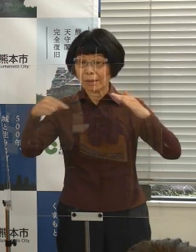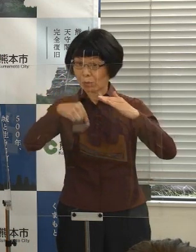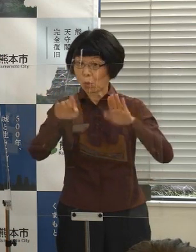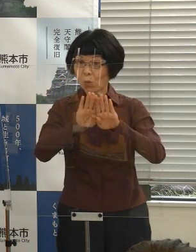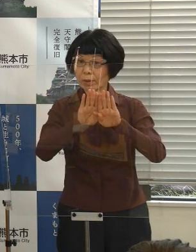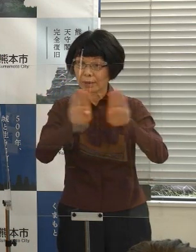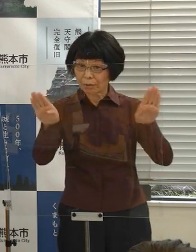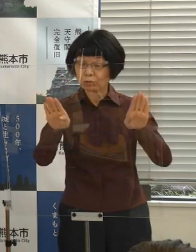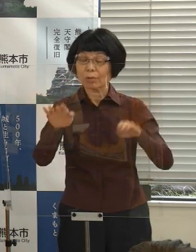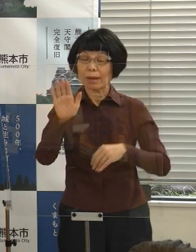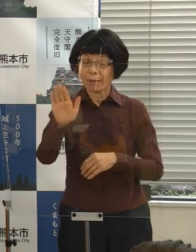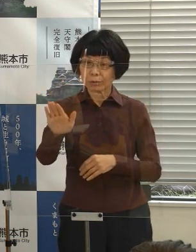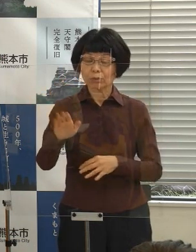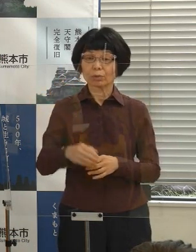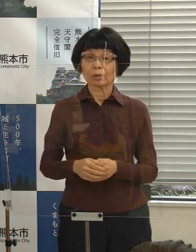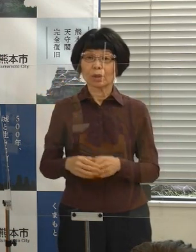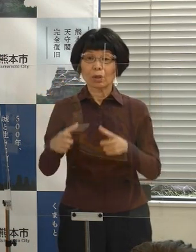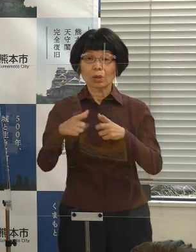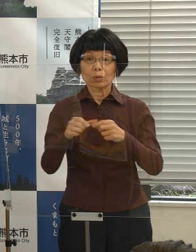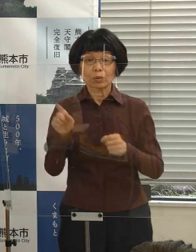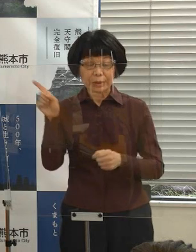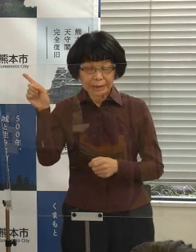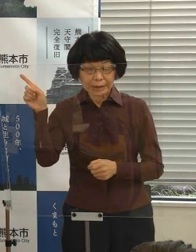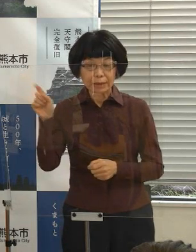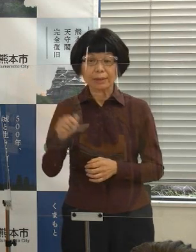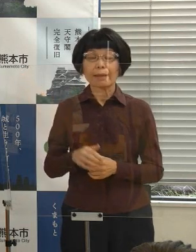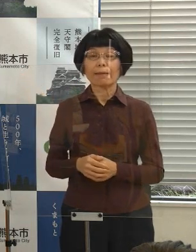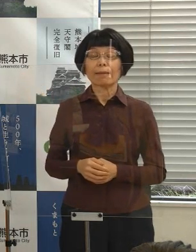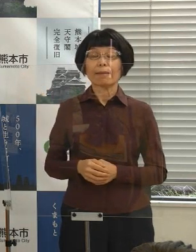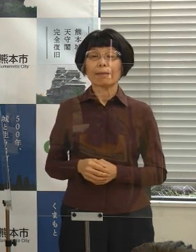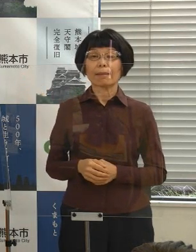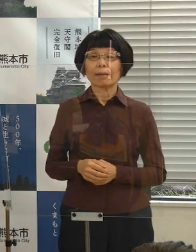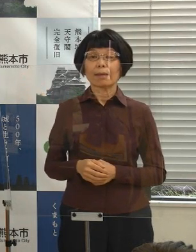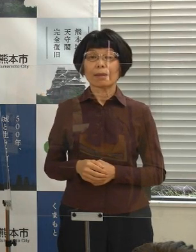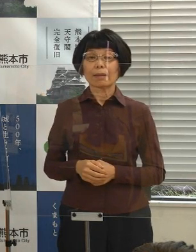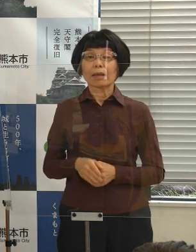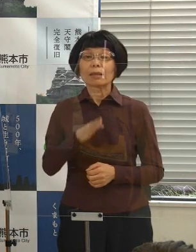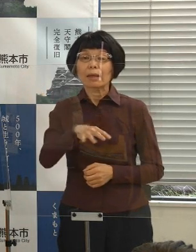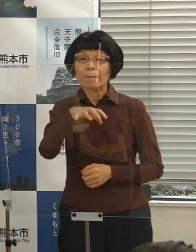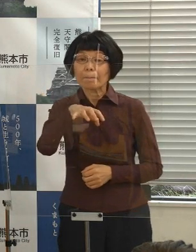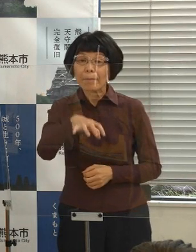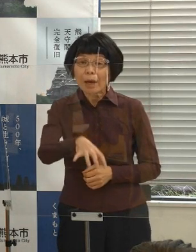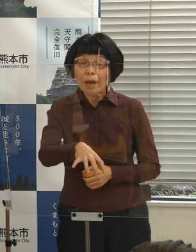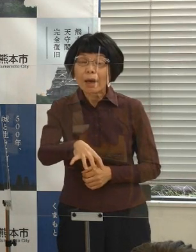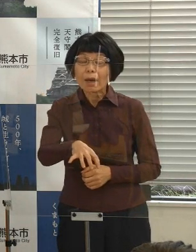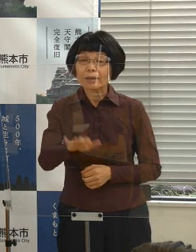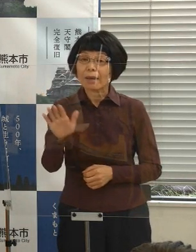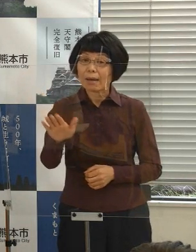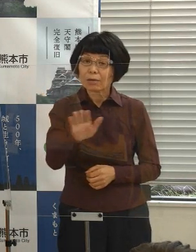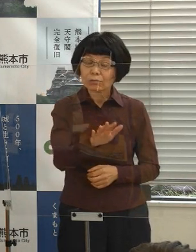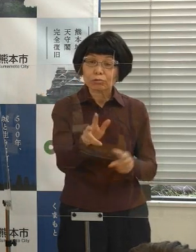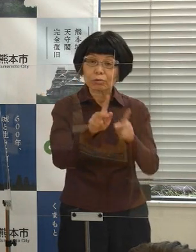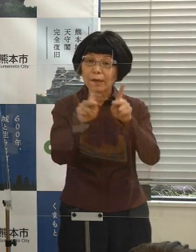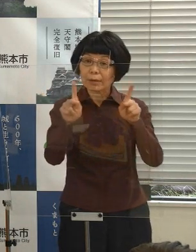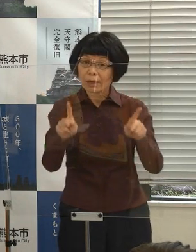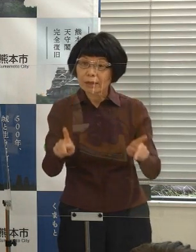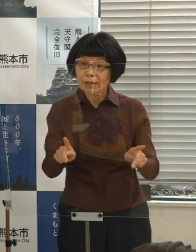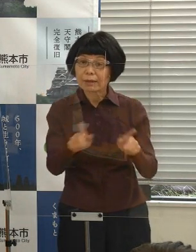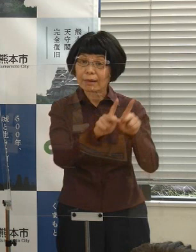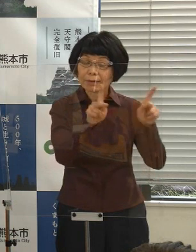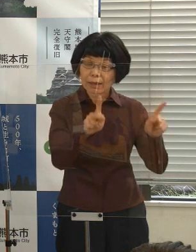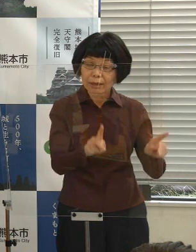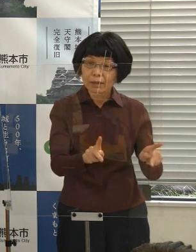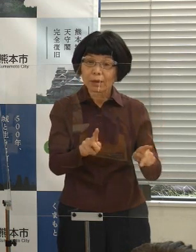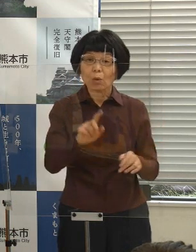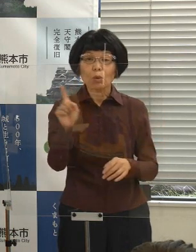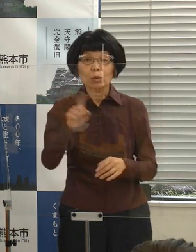ありますので、国でぜひですね、こうした今現場で起きているいろんな課題をどう解消